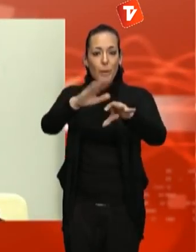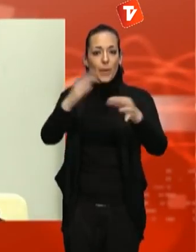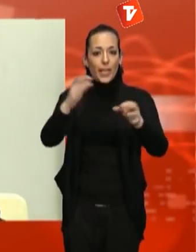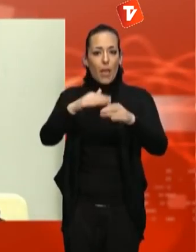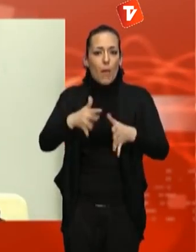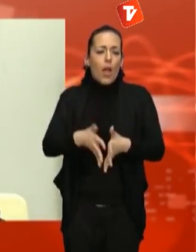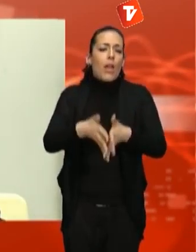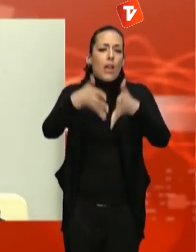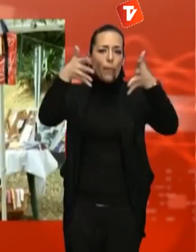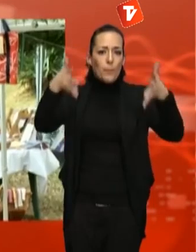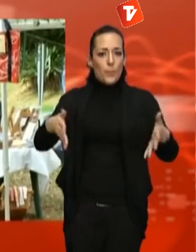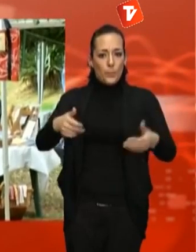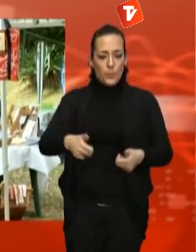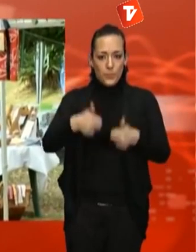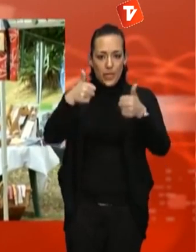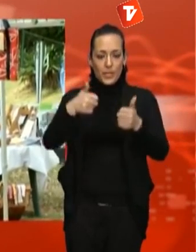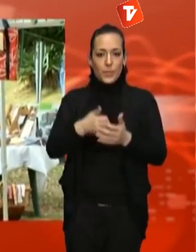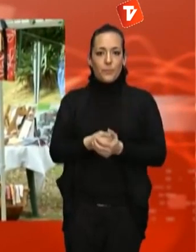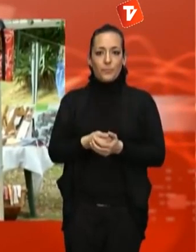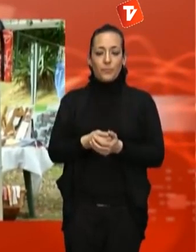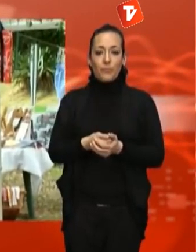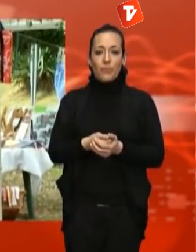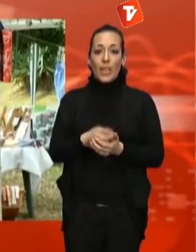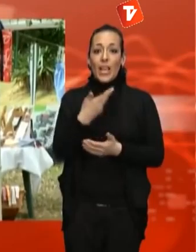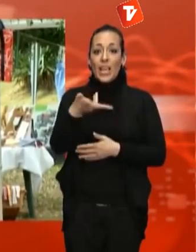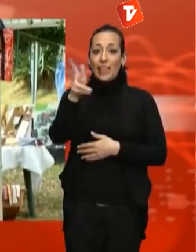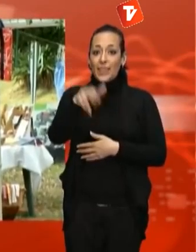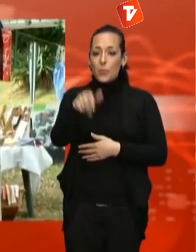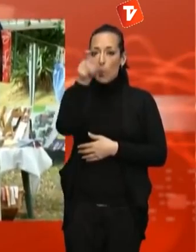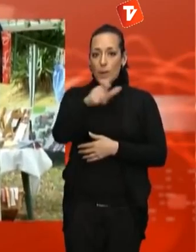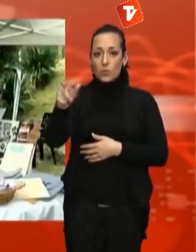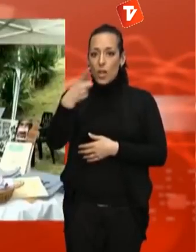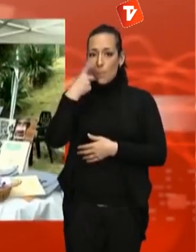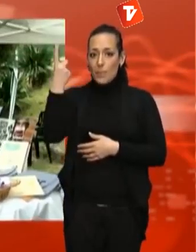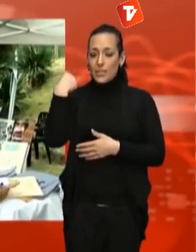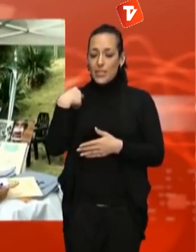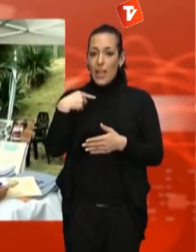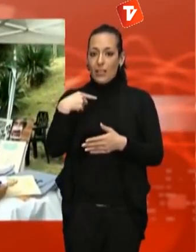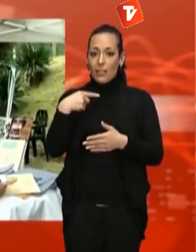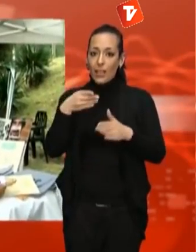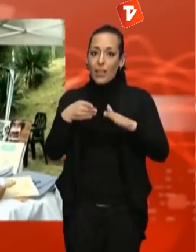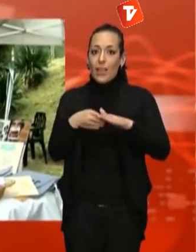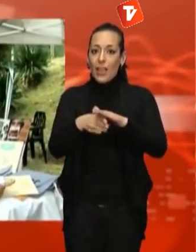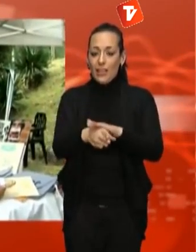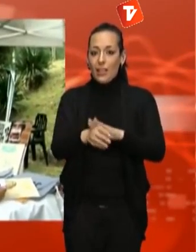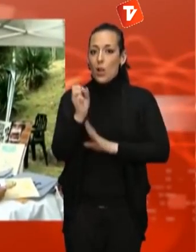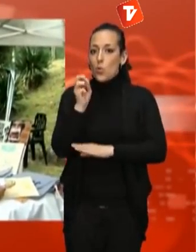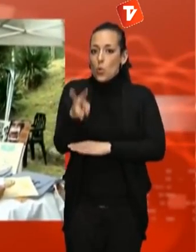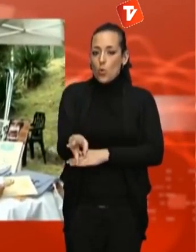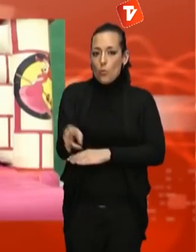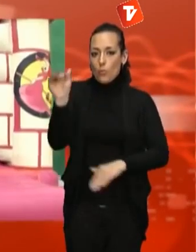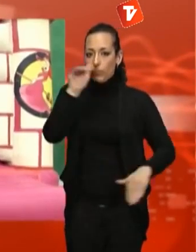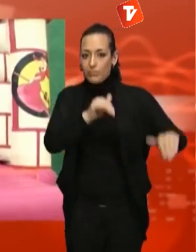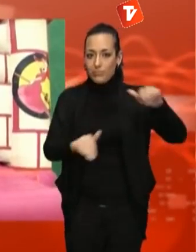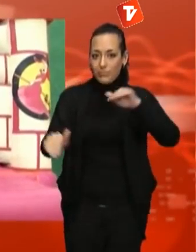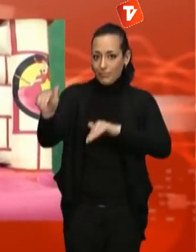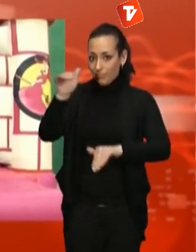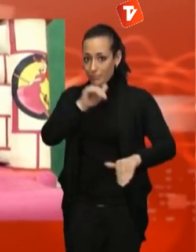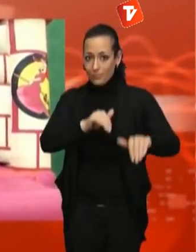més gran. Més de 3.000 persones van passar l'any passat per les instal·lacions del Club Deportiu Terrassa i van mostrar la seva